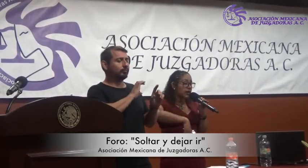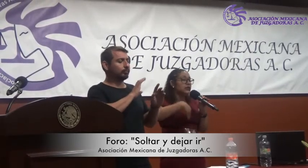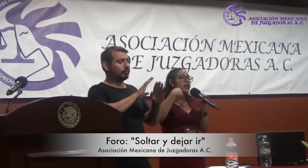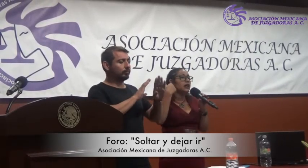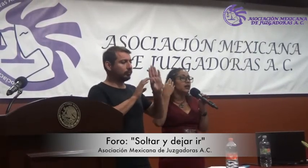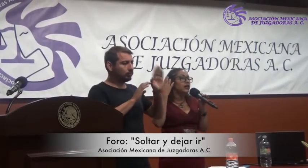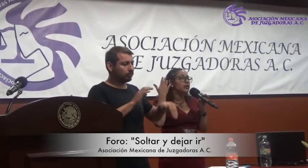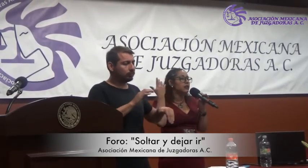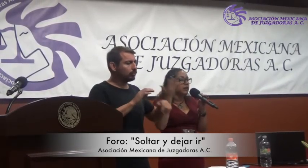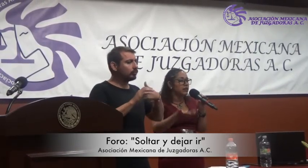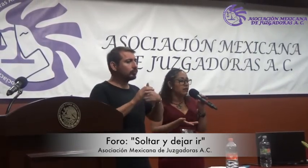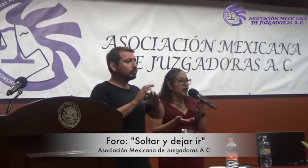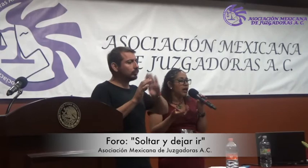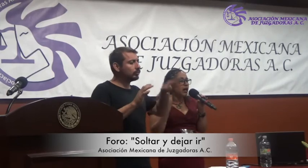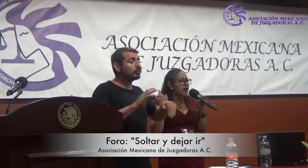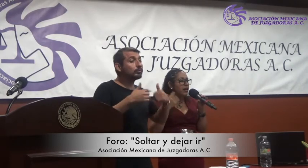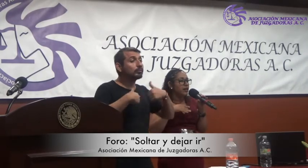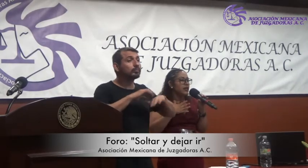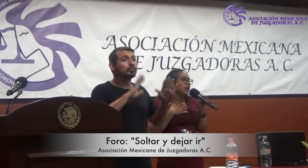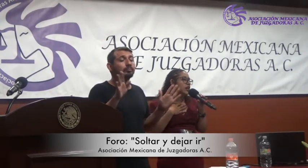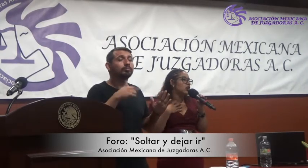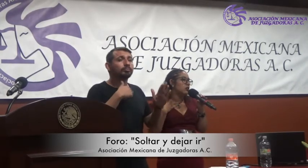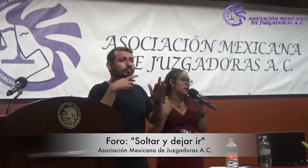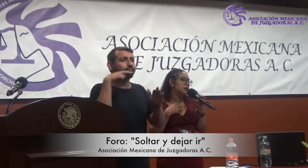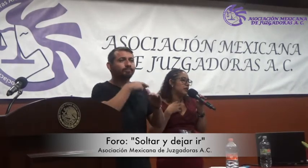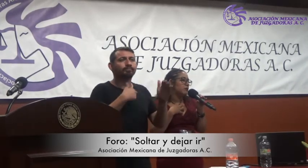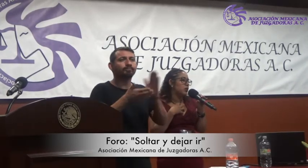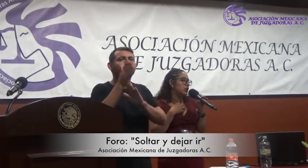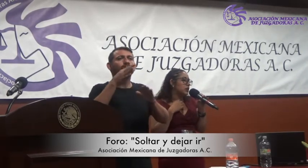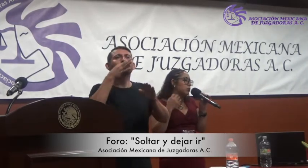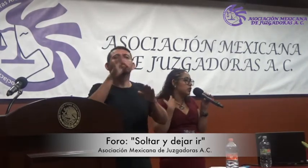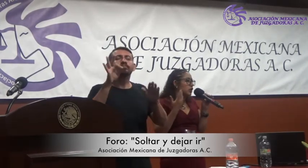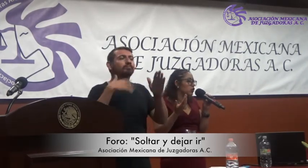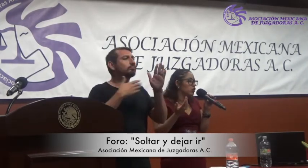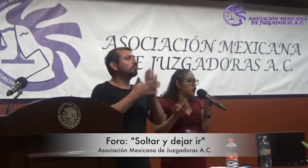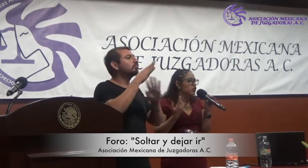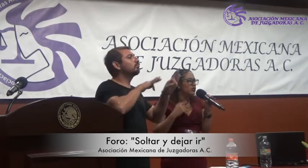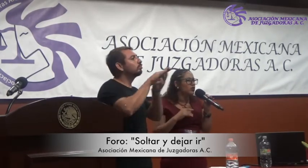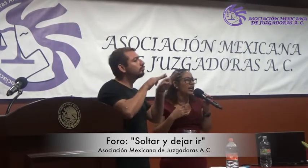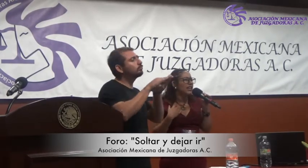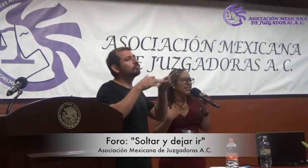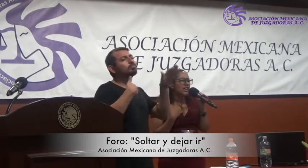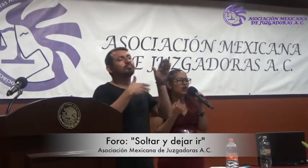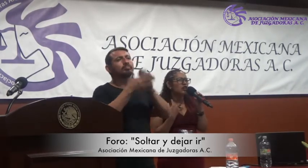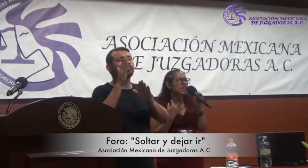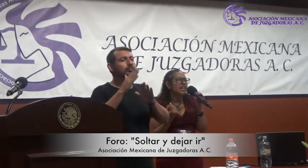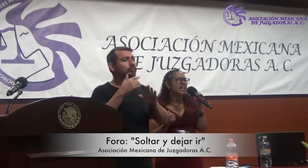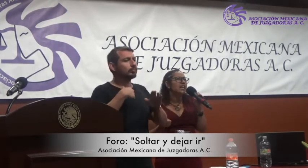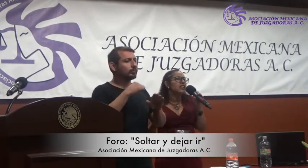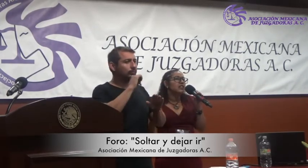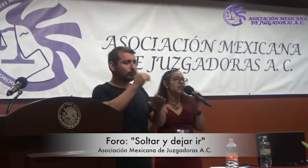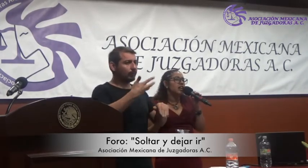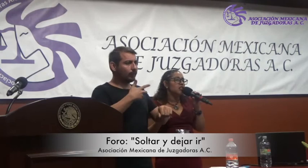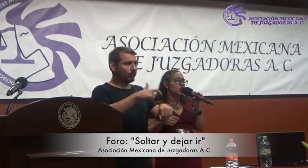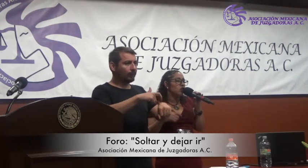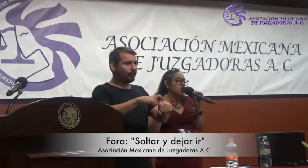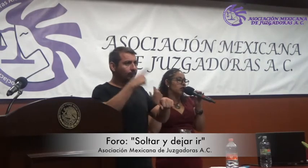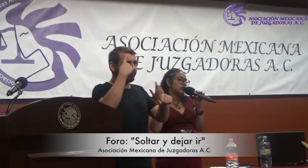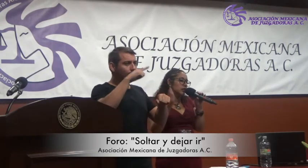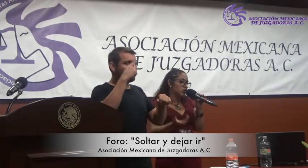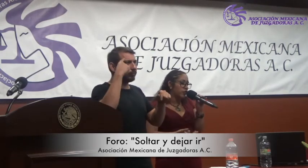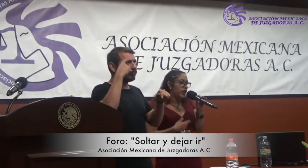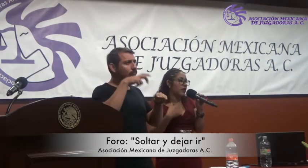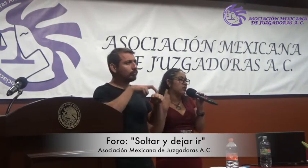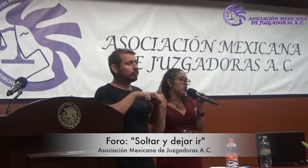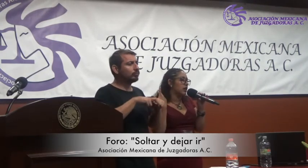van de fiesta y se van a trabajar y no pasan por ese proceso, nunca reconocen que tienen dolor,